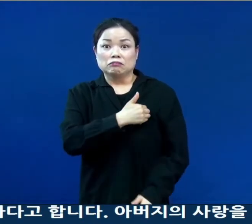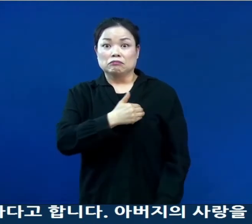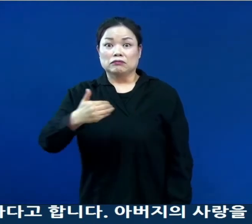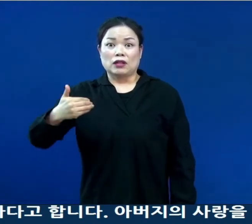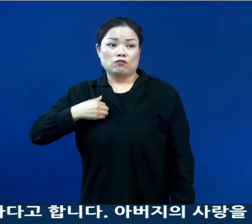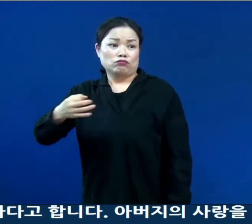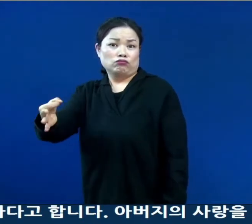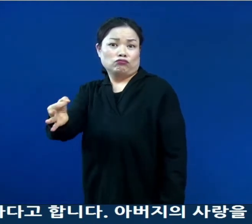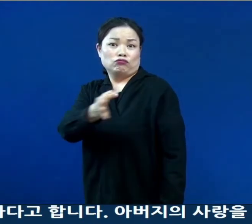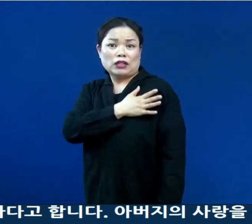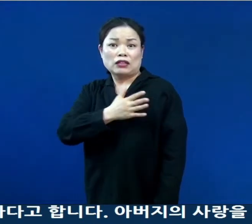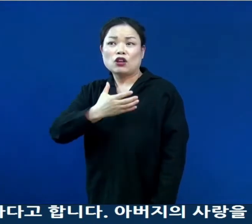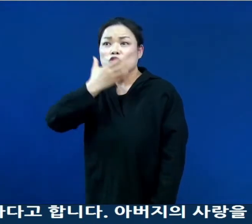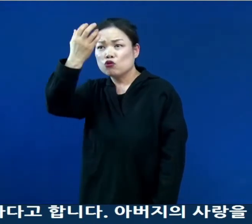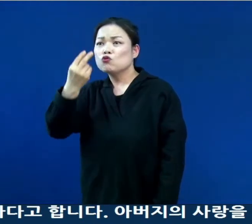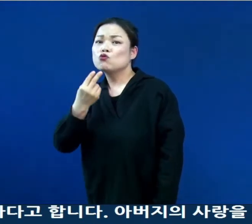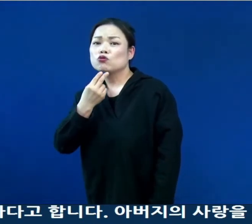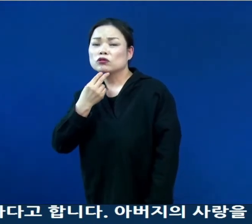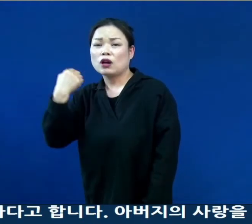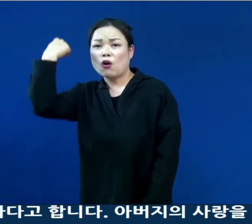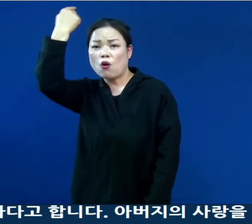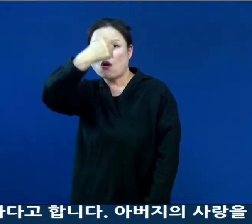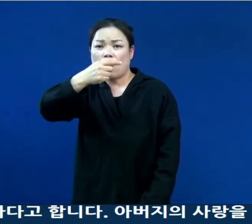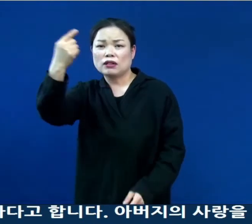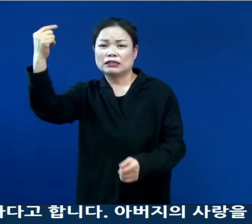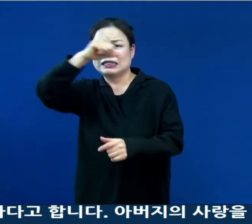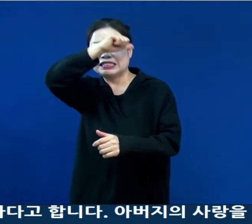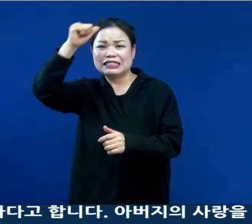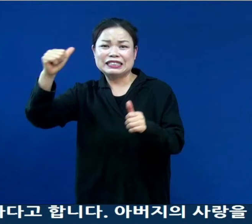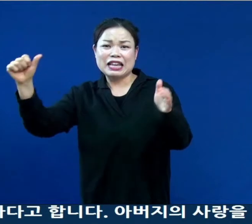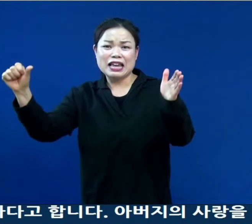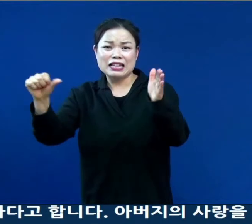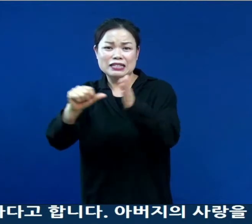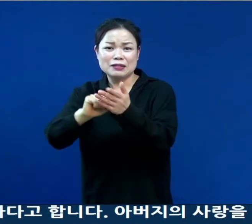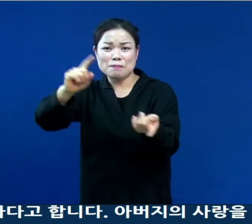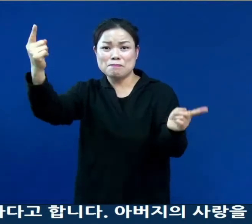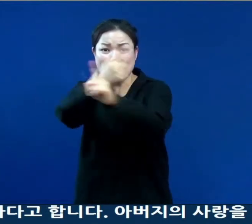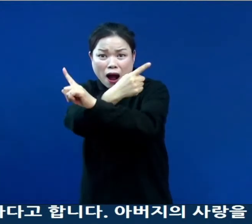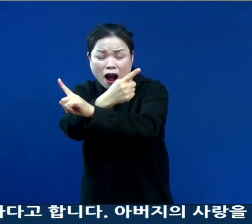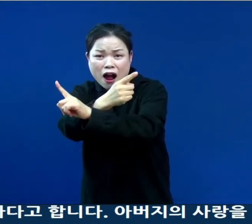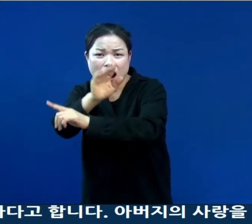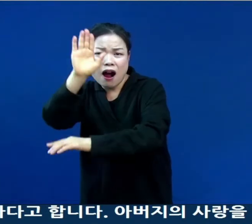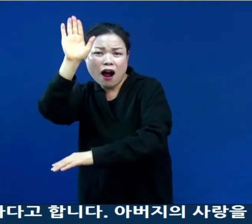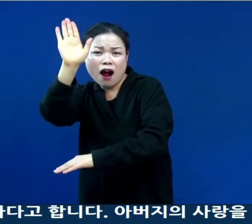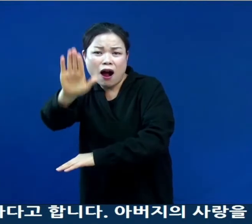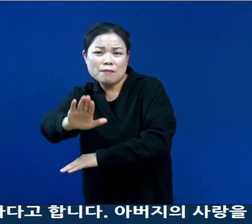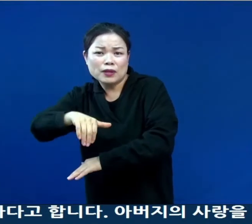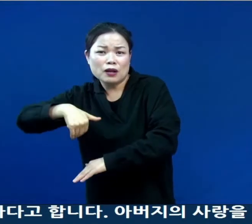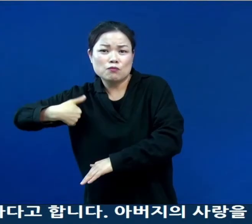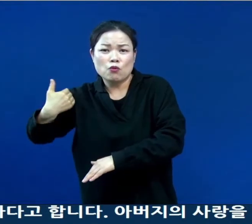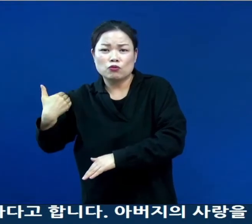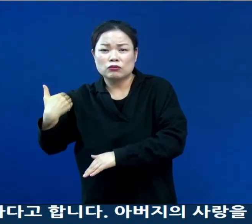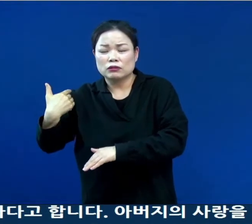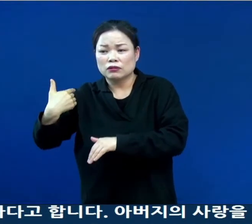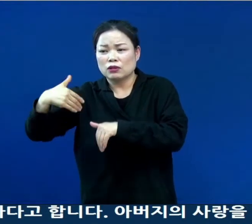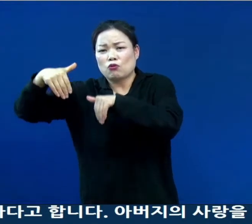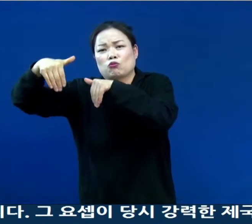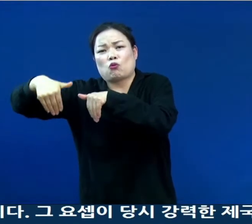당당했던 부잣집 도련님은 이제 인생의 바닥까지 내려가서 앞날을 장담하지 못하는 노예가